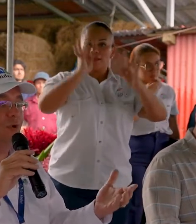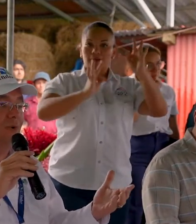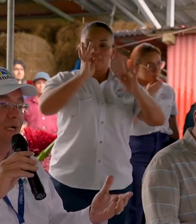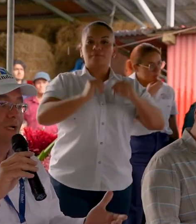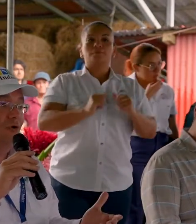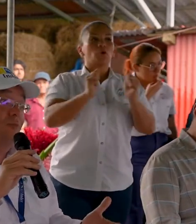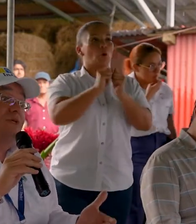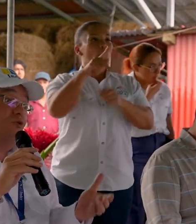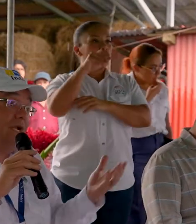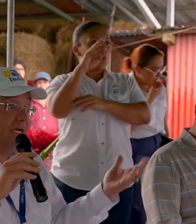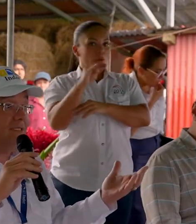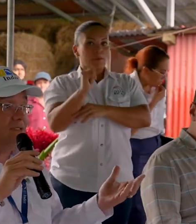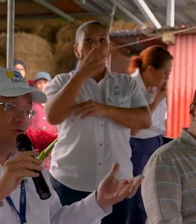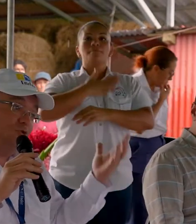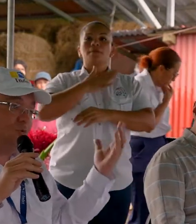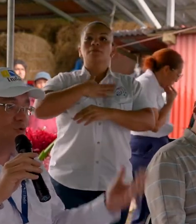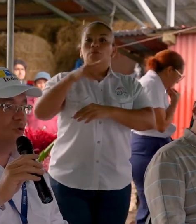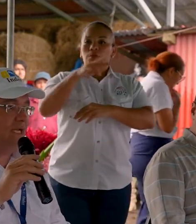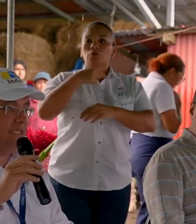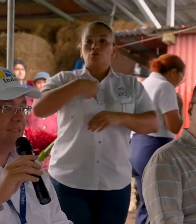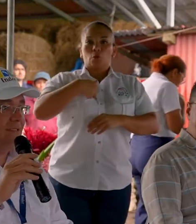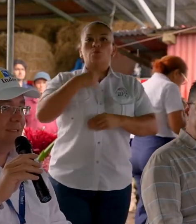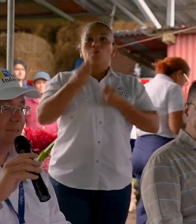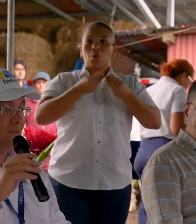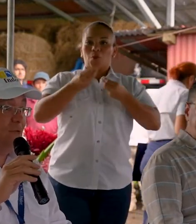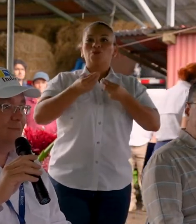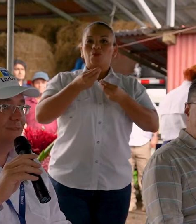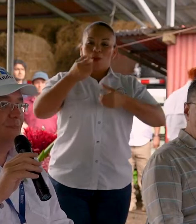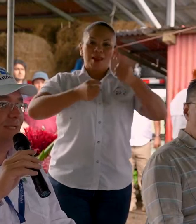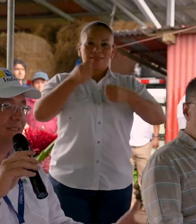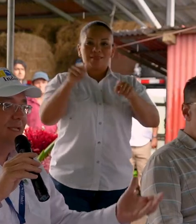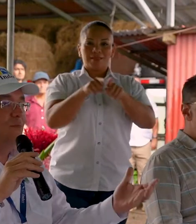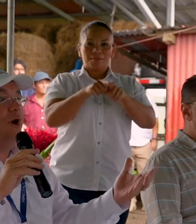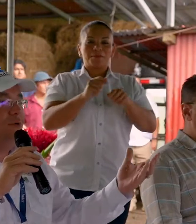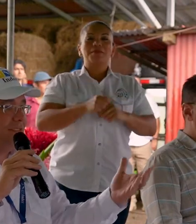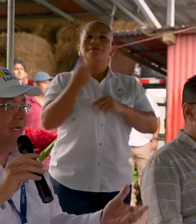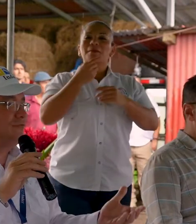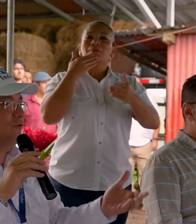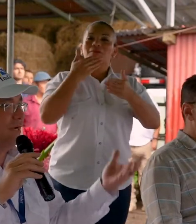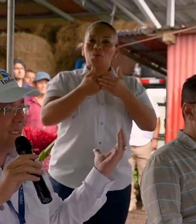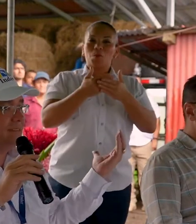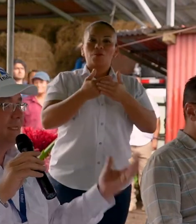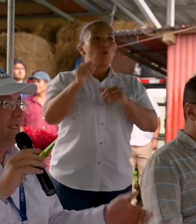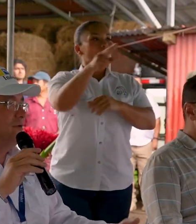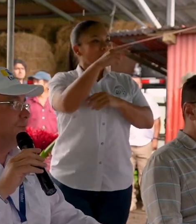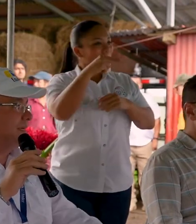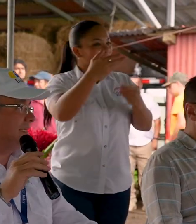con la Poma, con mis colegas, yo soy productor de leche y bueno, siempre es bueno estar entre